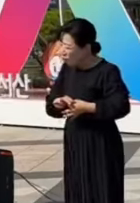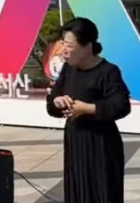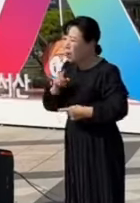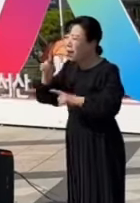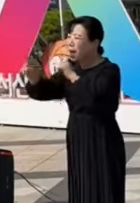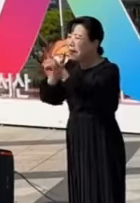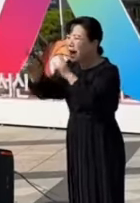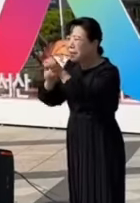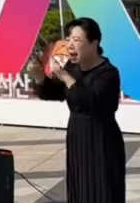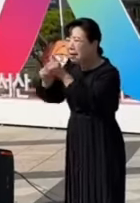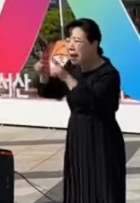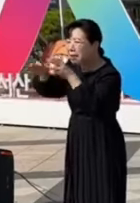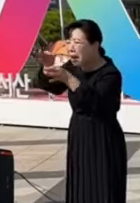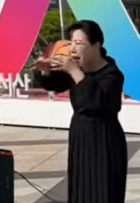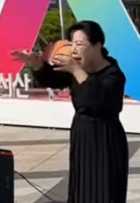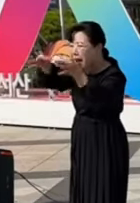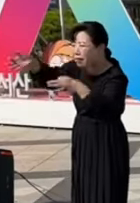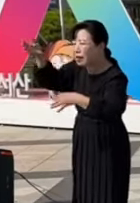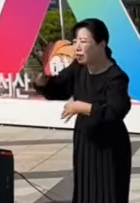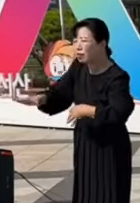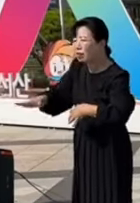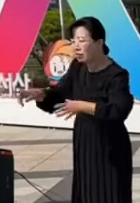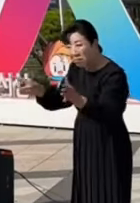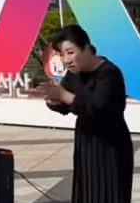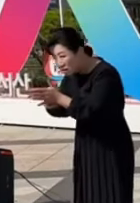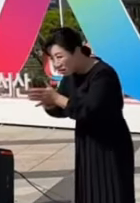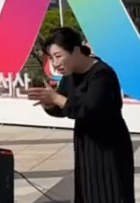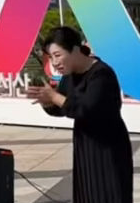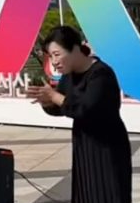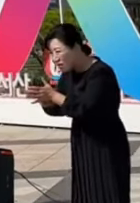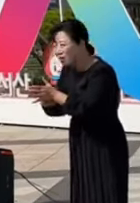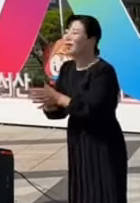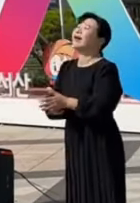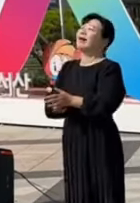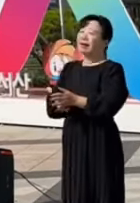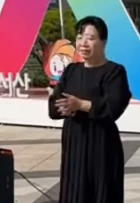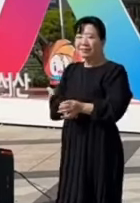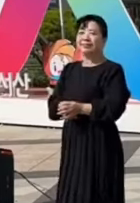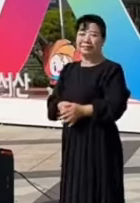여기 계시죠? 다 믿었어요?